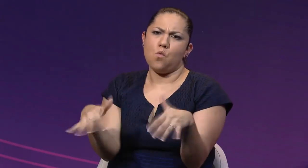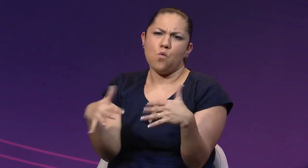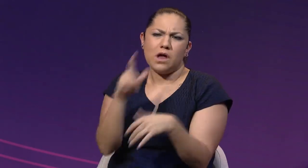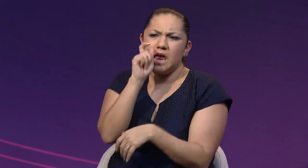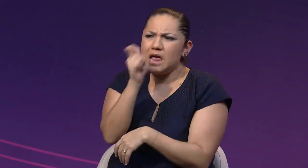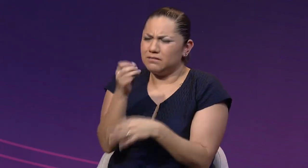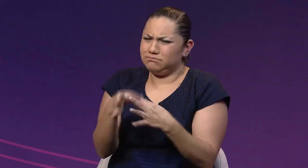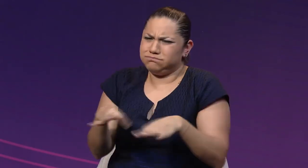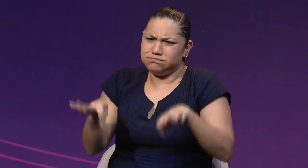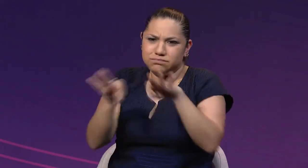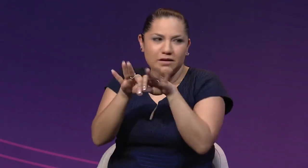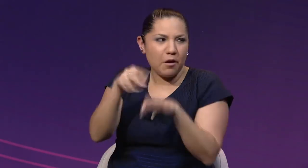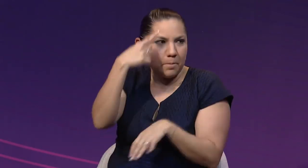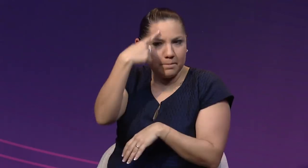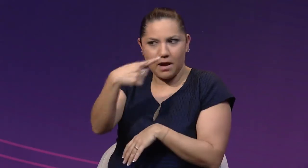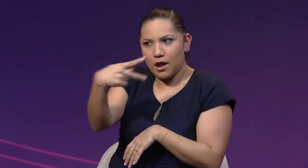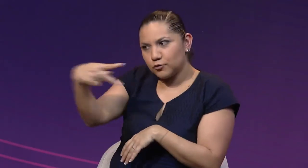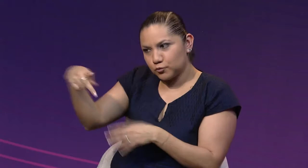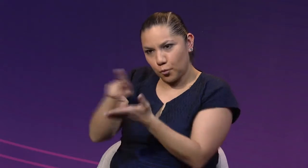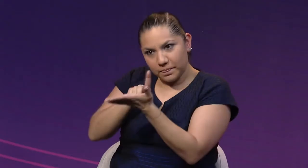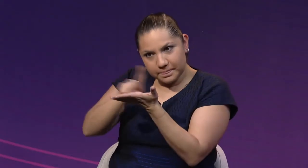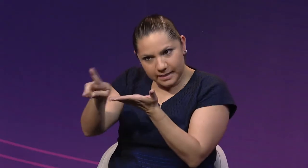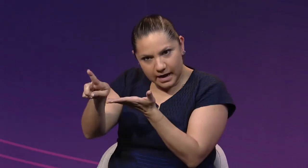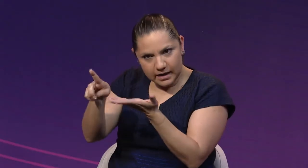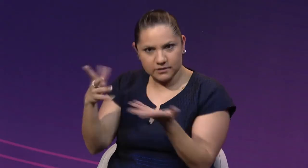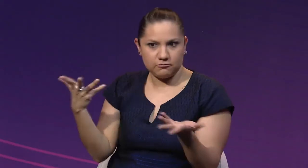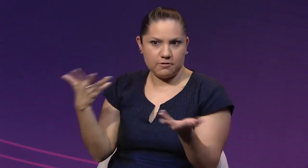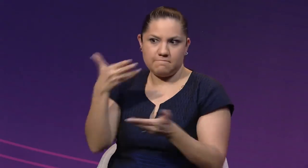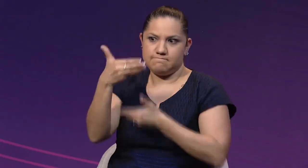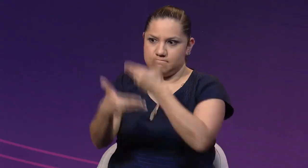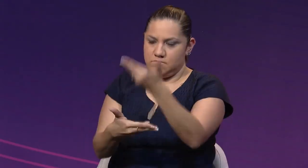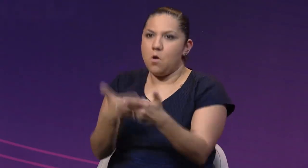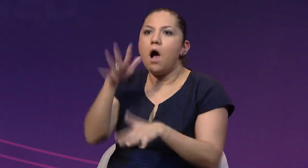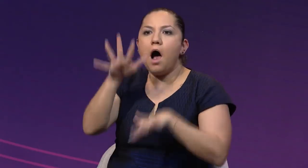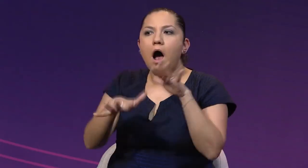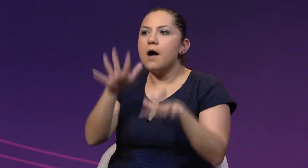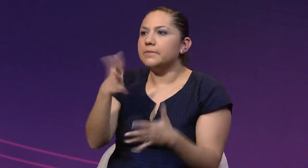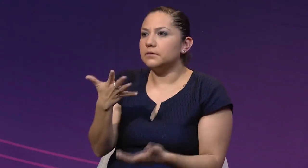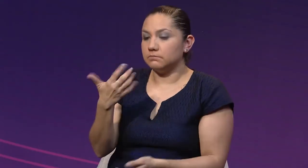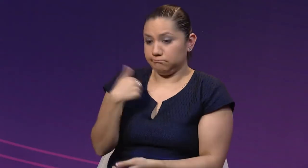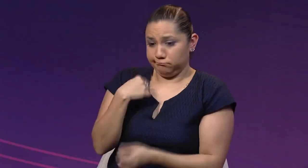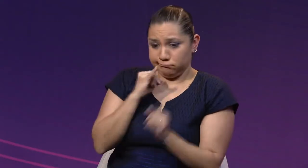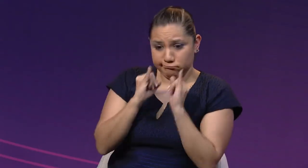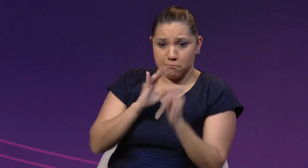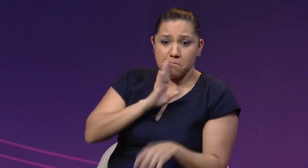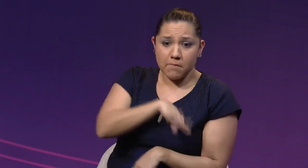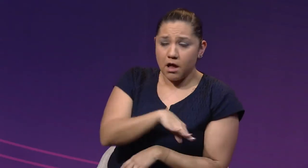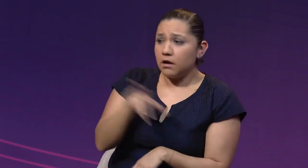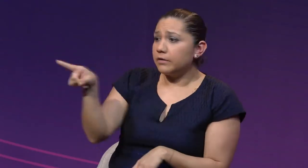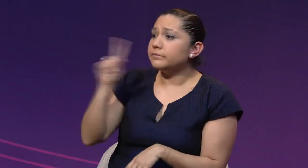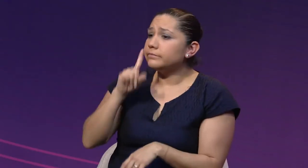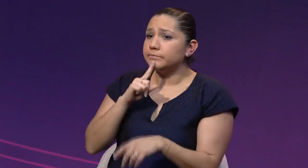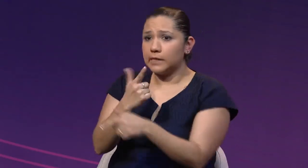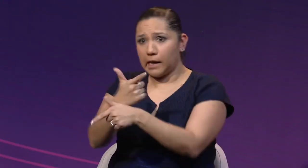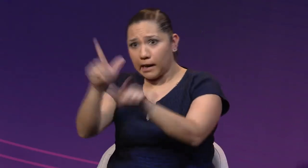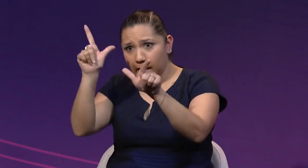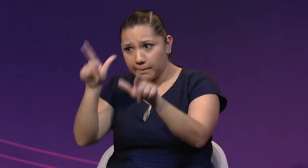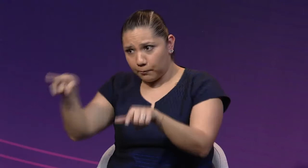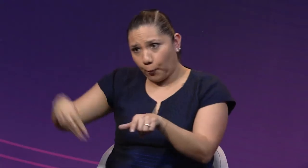otros temas muy delicados, como los juicios, ¿no? Y otros temas así de delicados en donde se requiere el